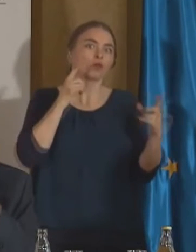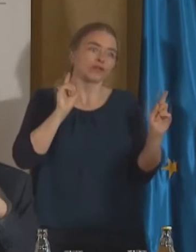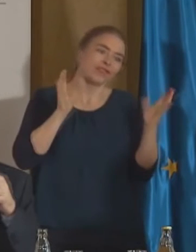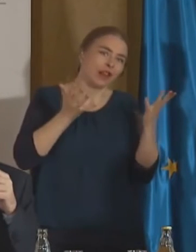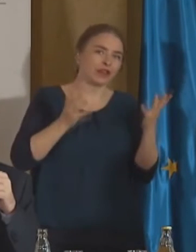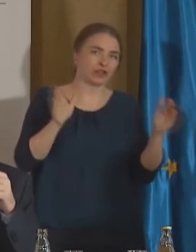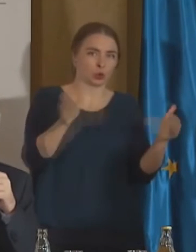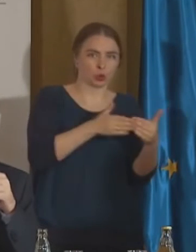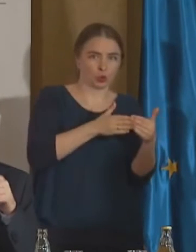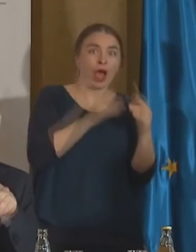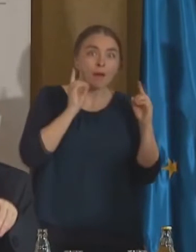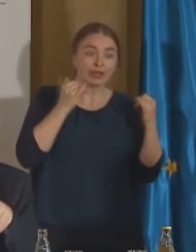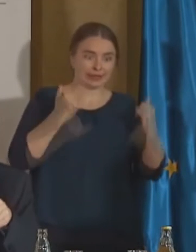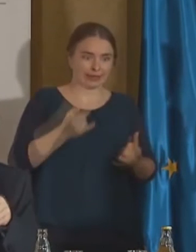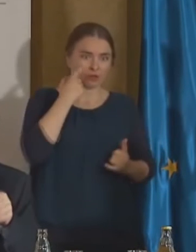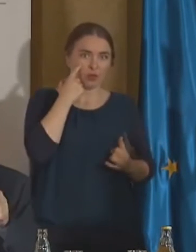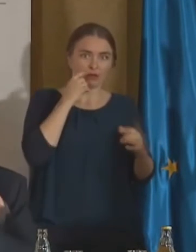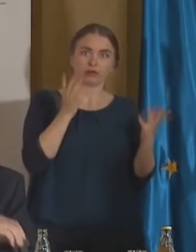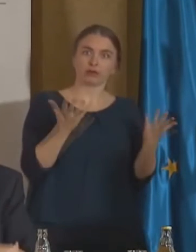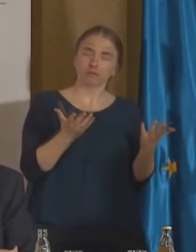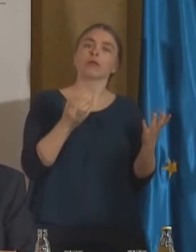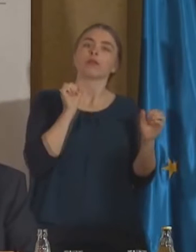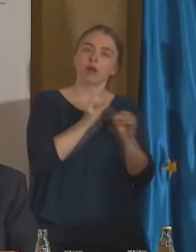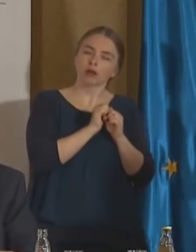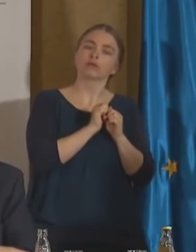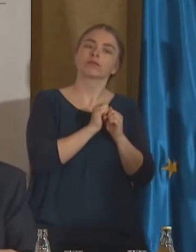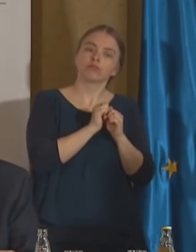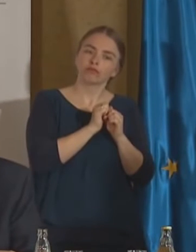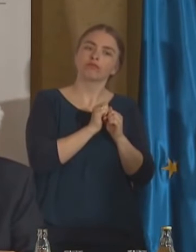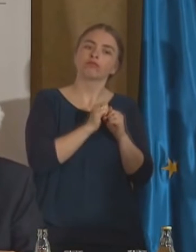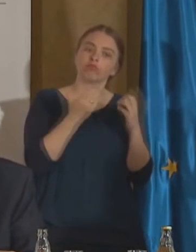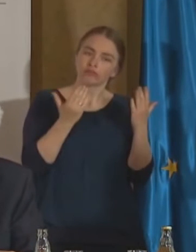vom Stand heute machen wir zum ersten Mal eine Perspektive auf, die den